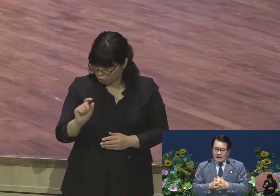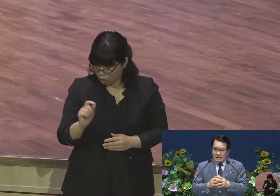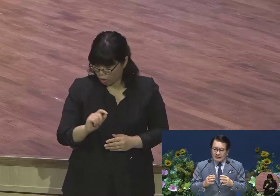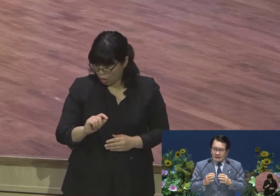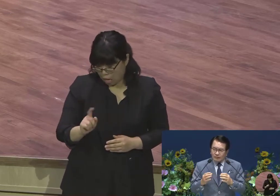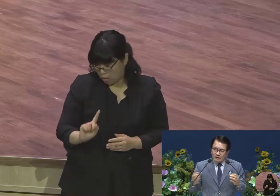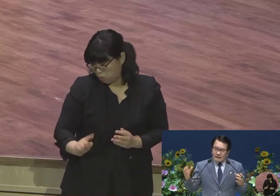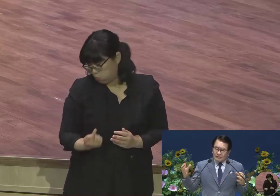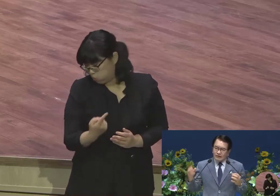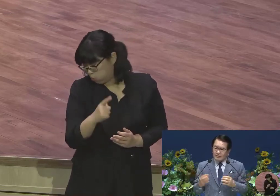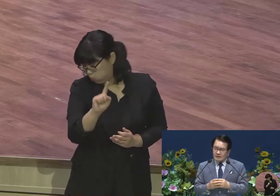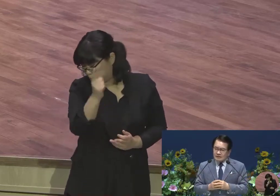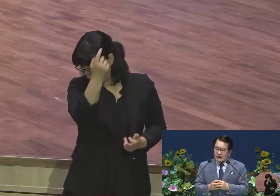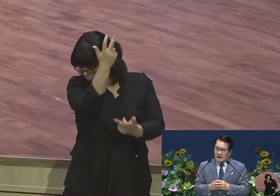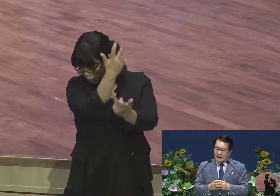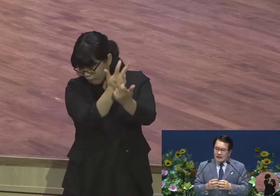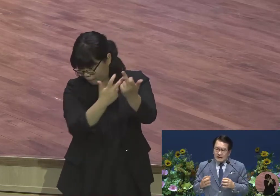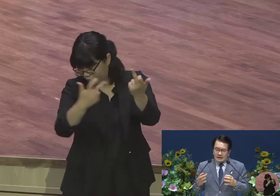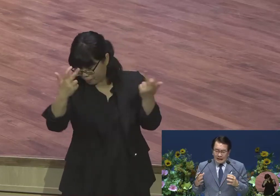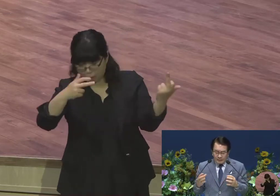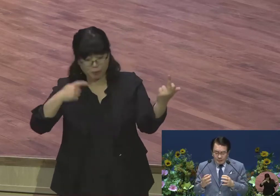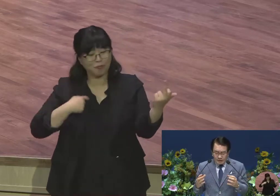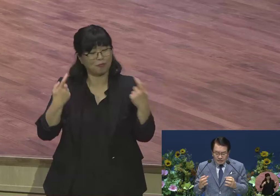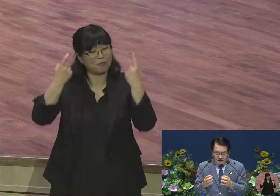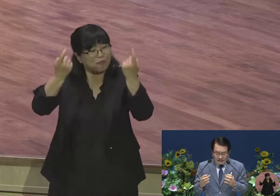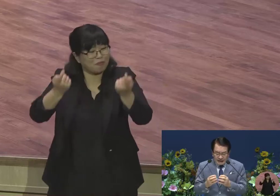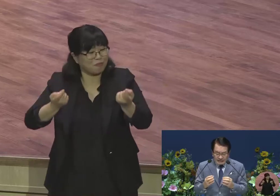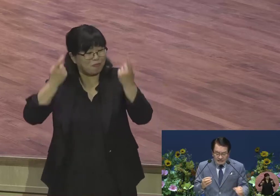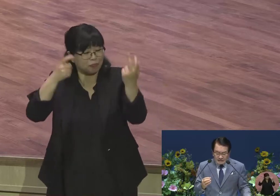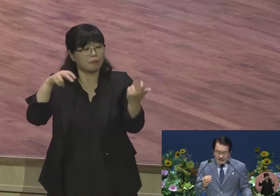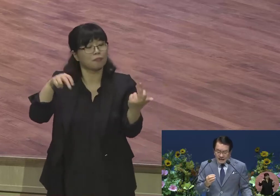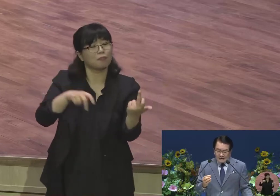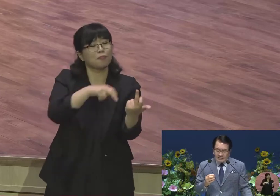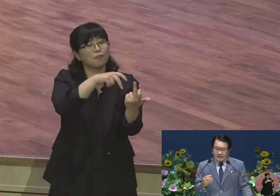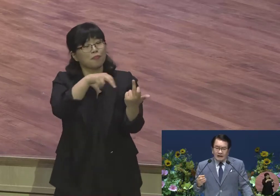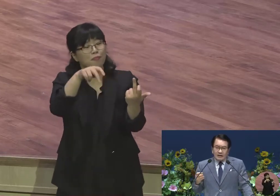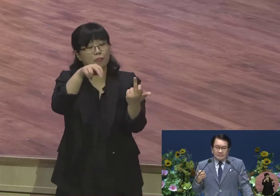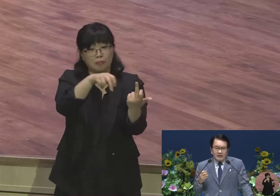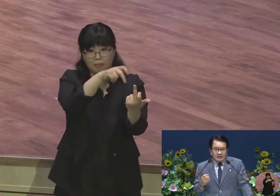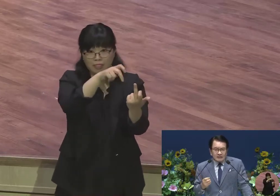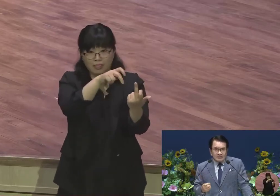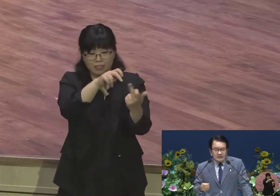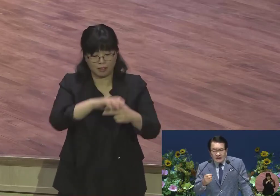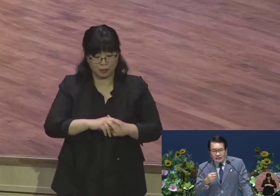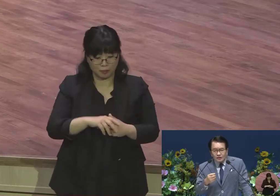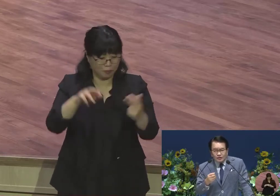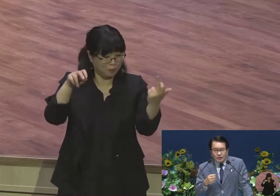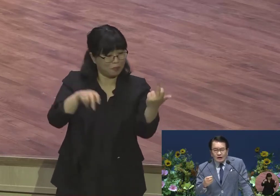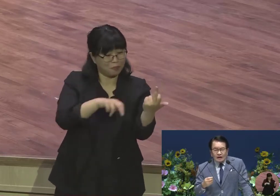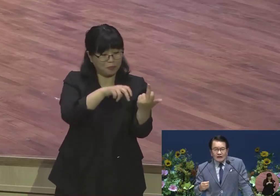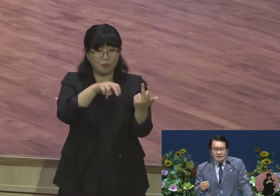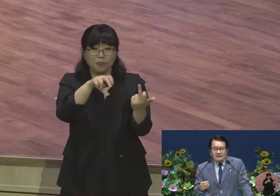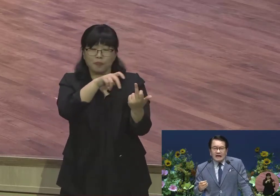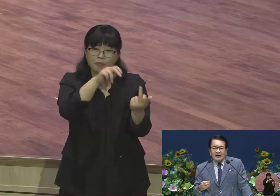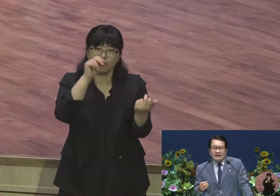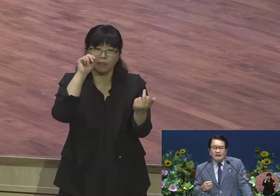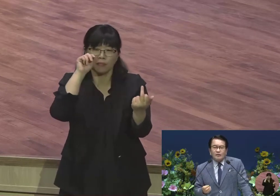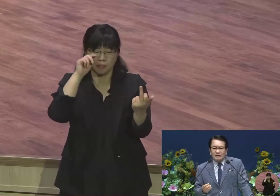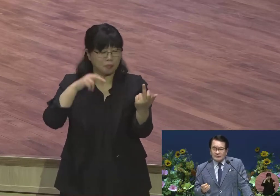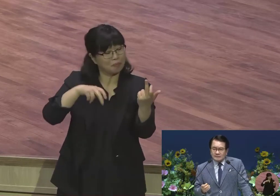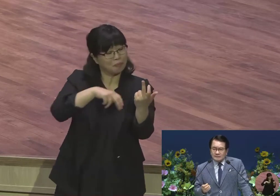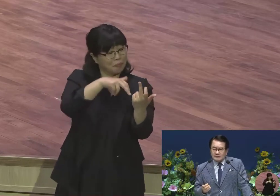작은 나무 거기 나무들이 많죠 산에 그 나무를 가지고 작은 개들을 멋지게 조각하는